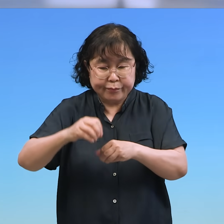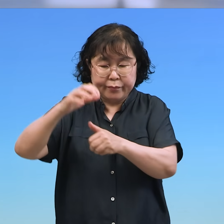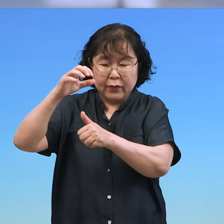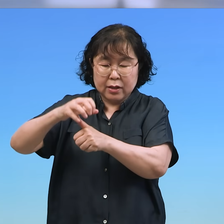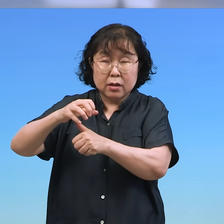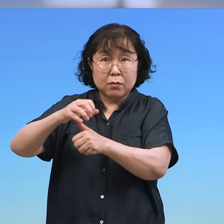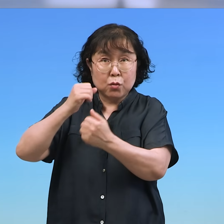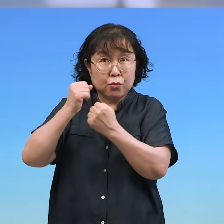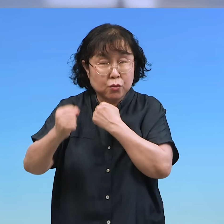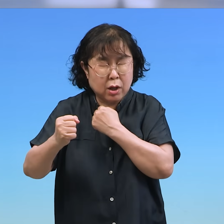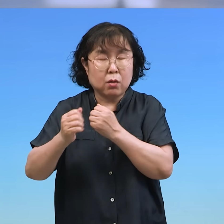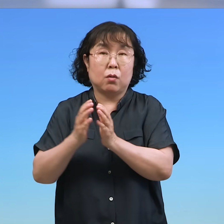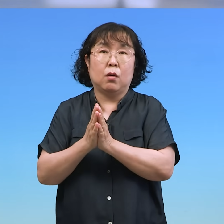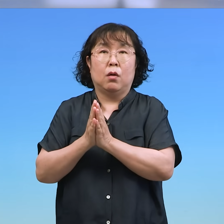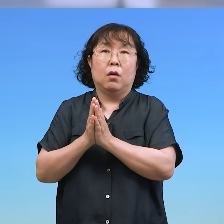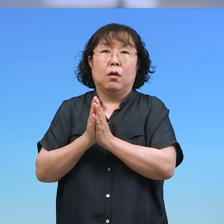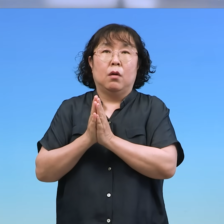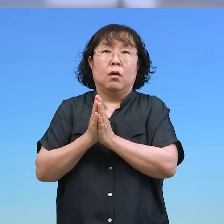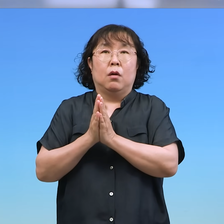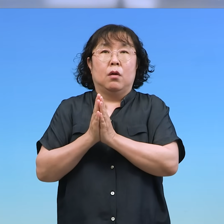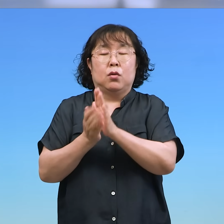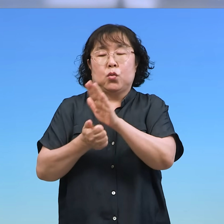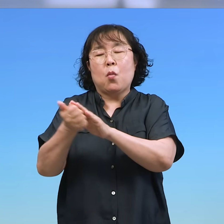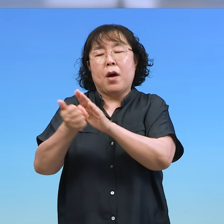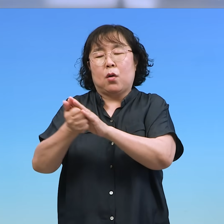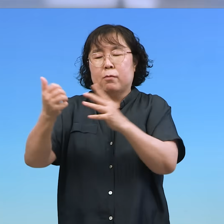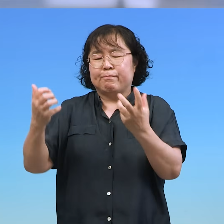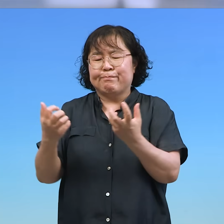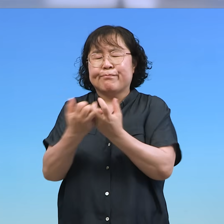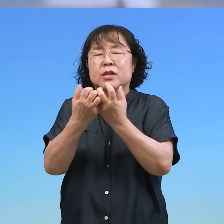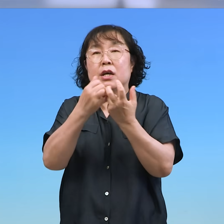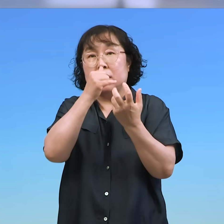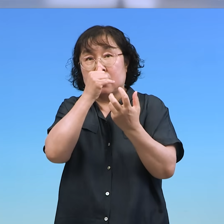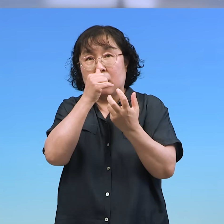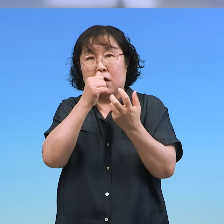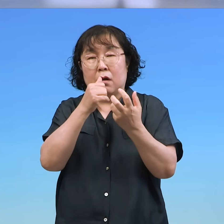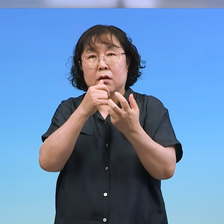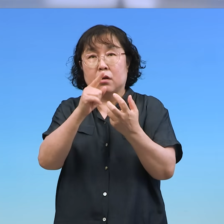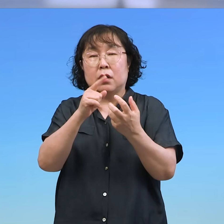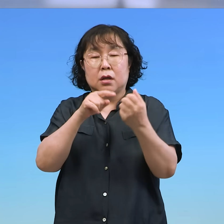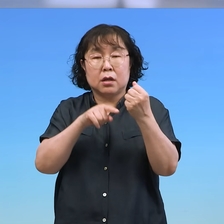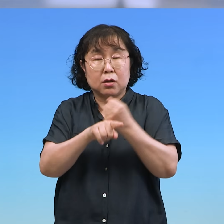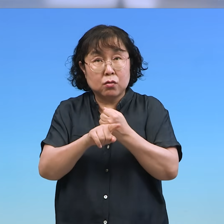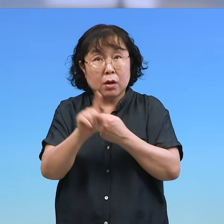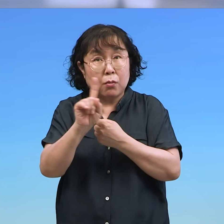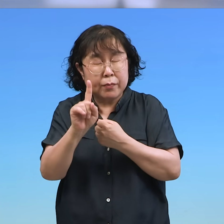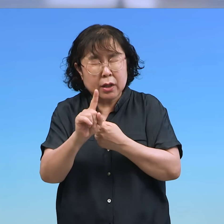어떻게 이게 가능했다고요? 맨 앞에 기도했다 그러잖아요.